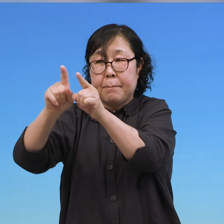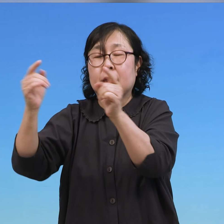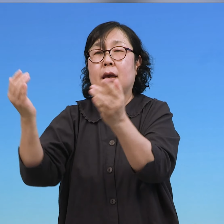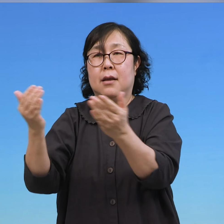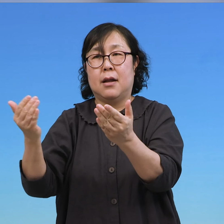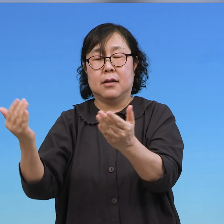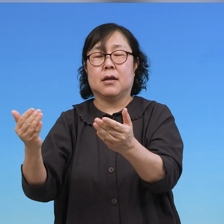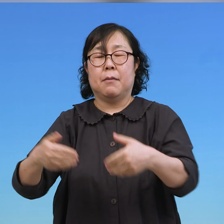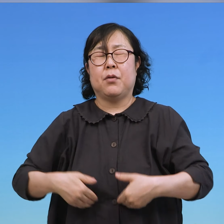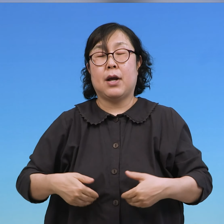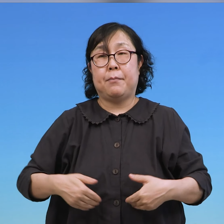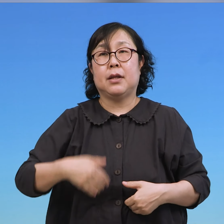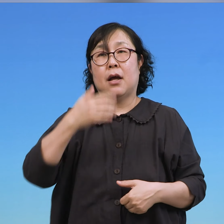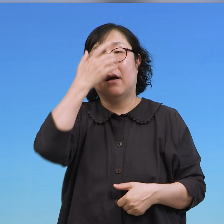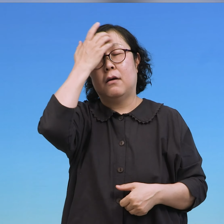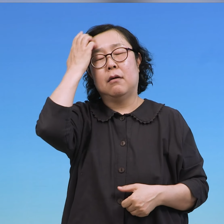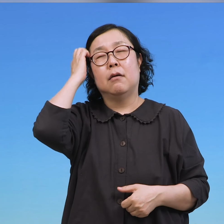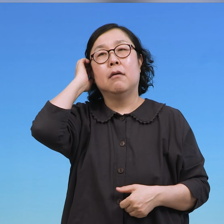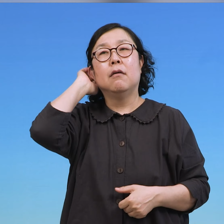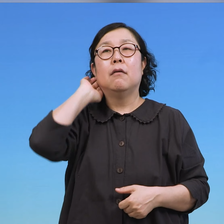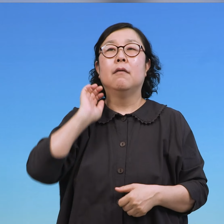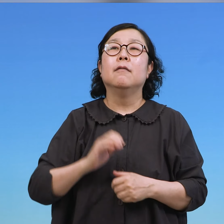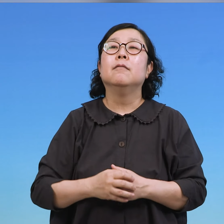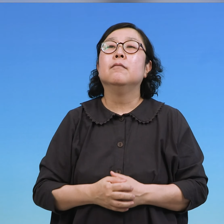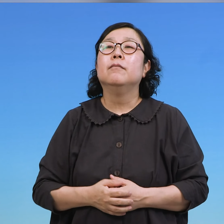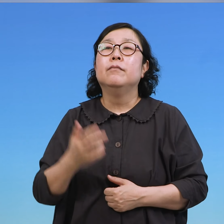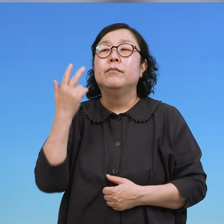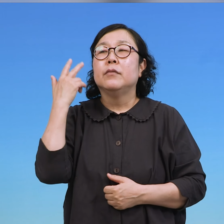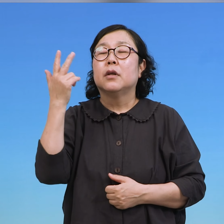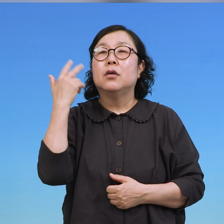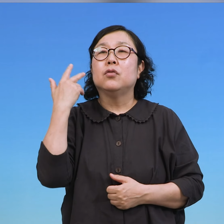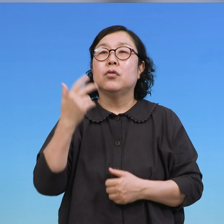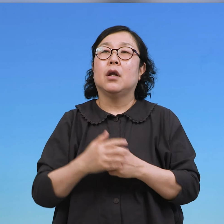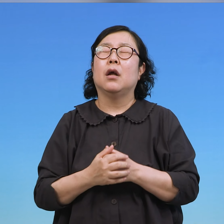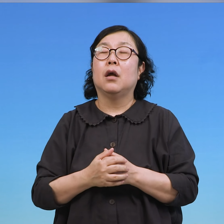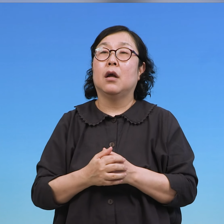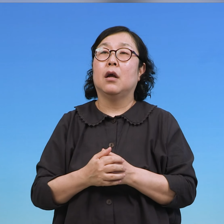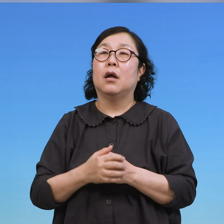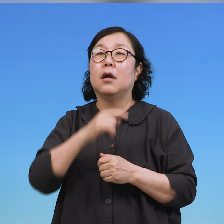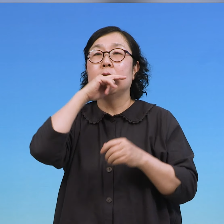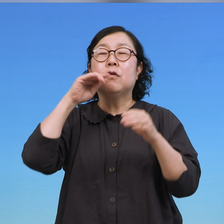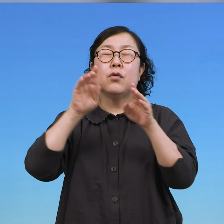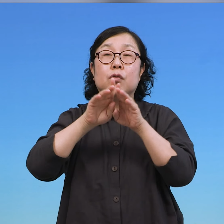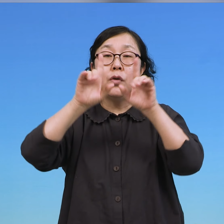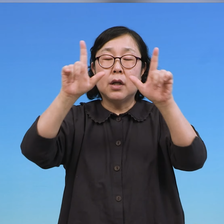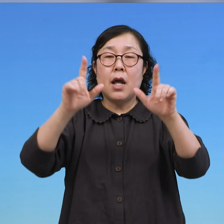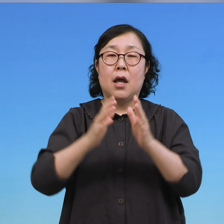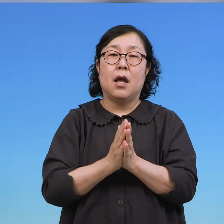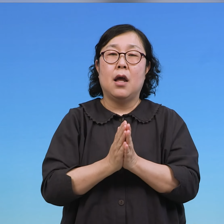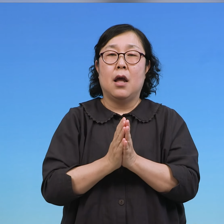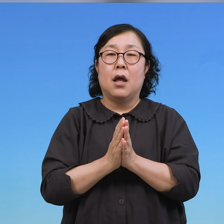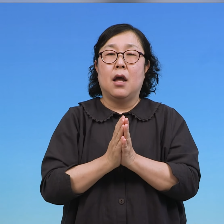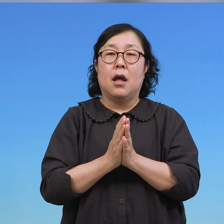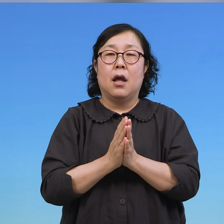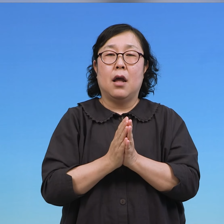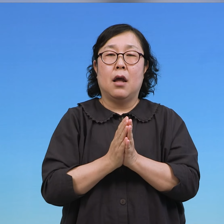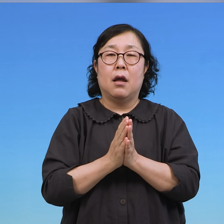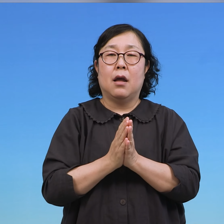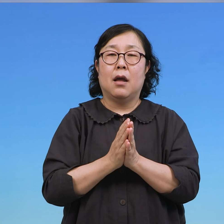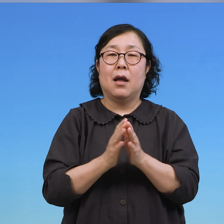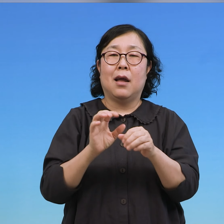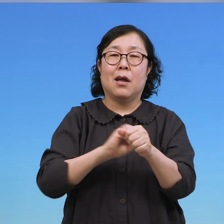신기하게도요, 똑같은 패턴을 또 겪었는데 지난 주일 저녁 지나고 우리 집에 확진자가 또